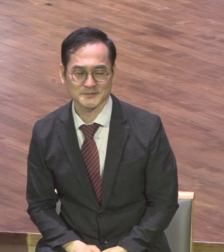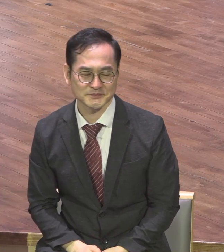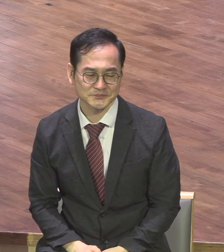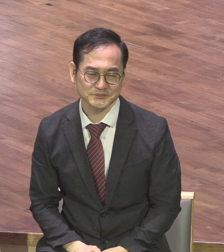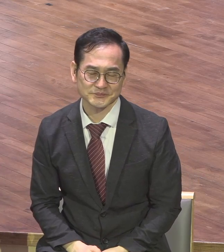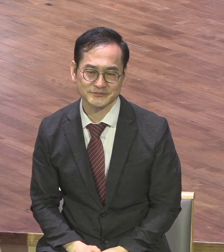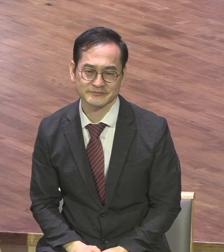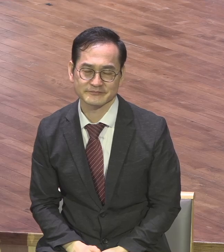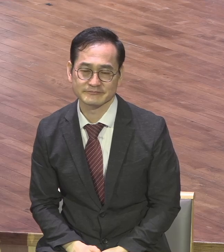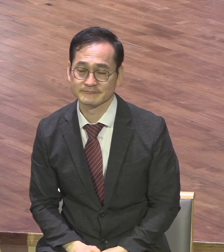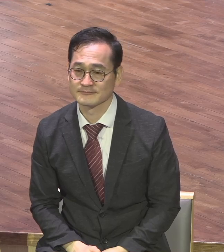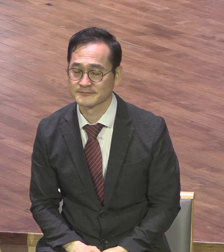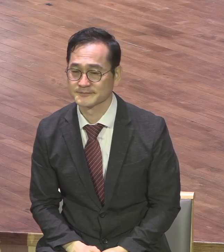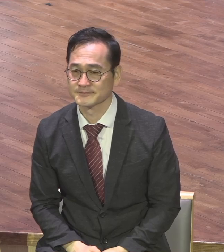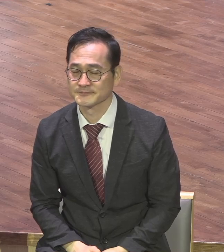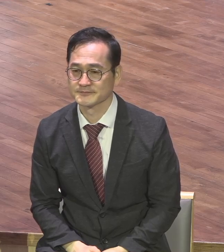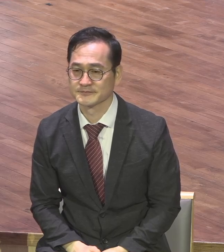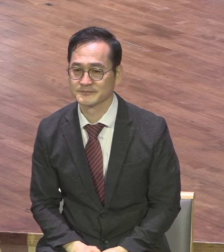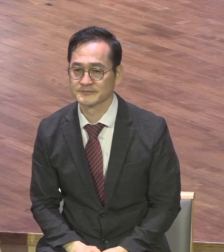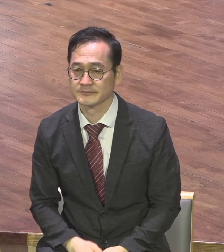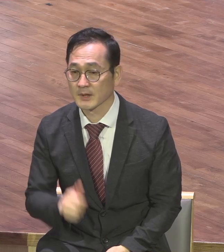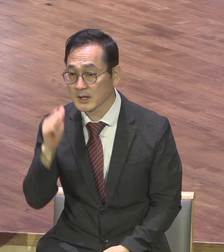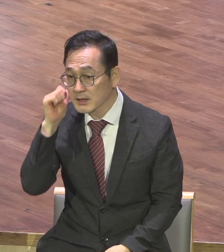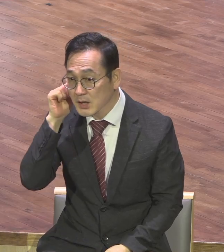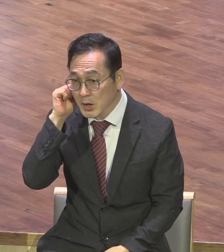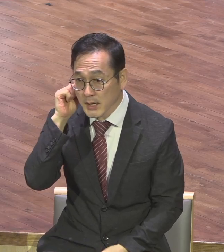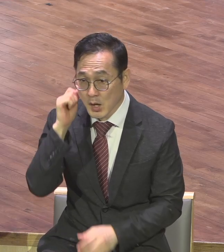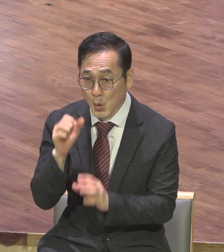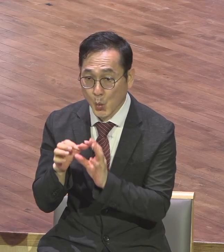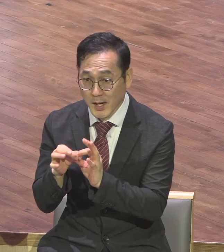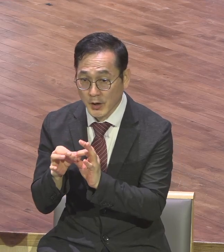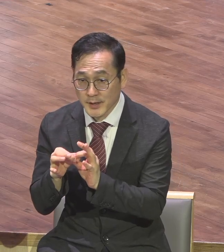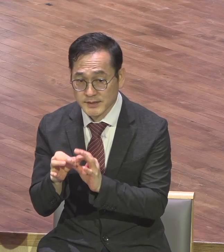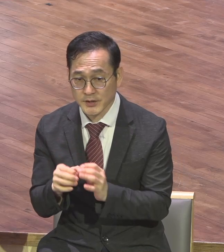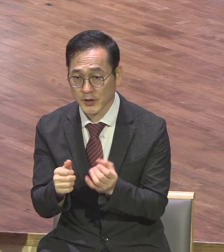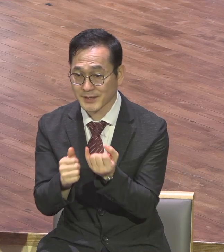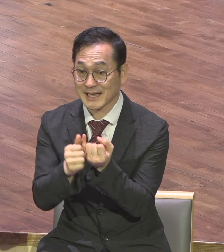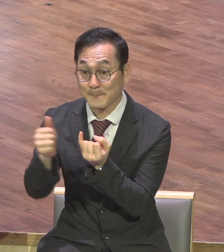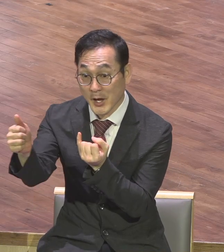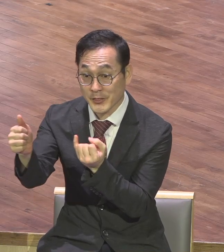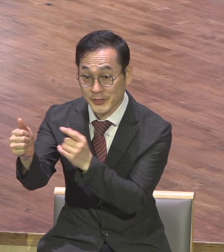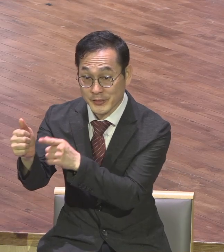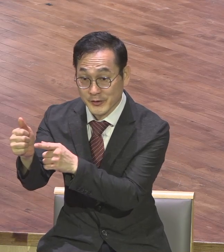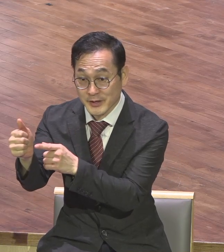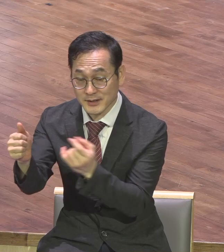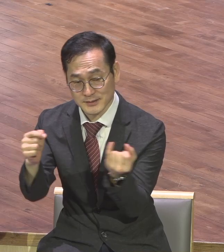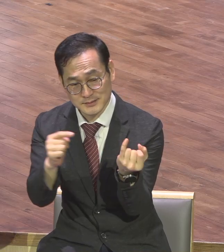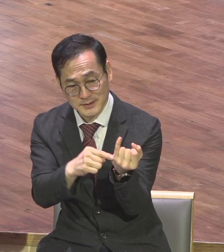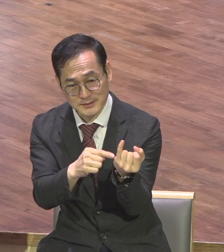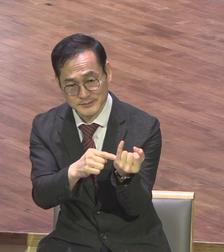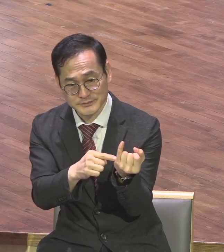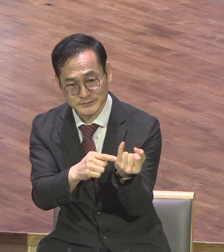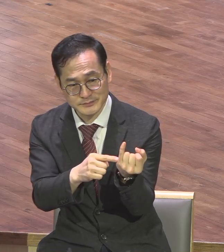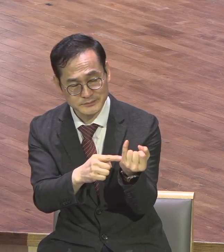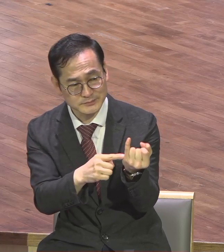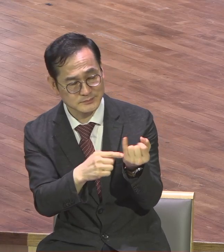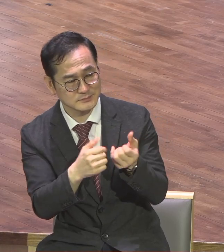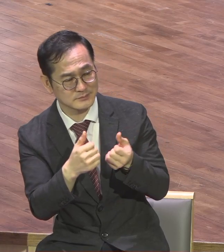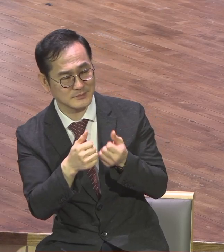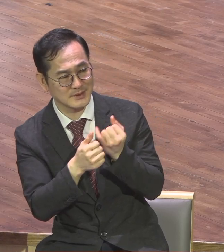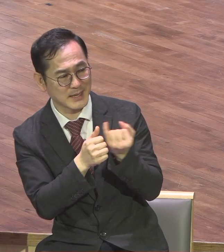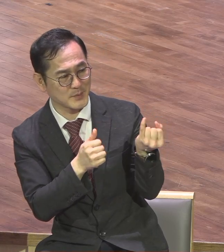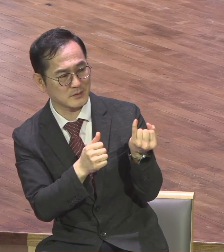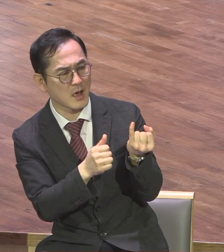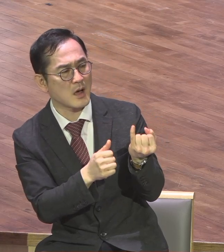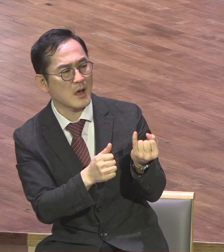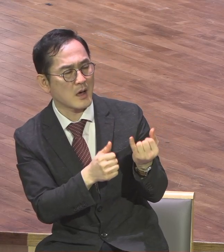마지막으로 혈액형과 관련해서 남편들이 집에서 사랑받는 한 가지